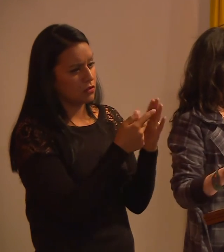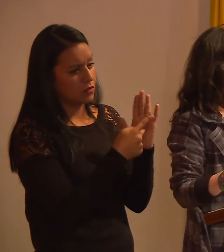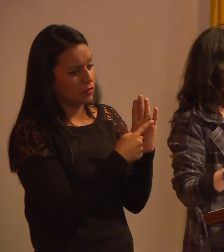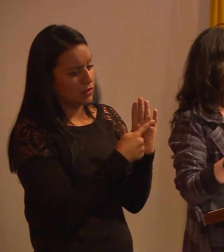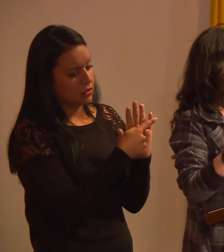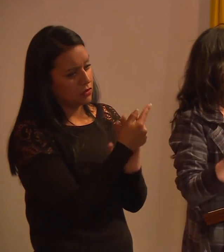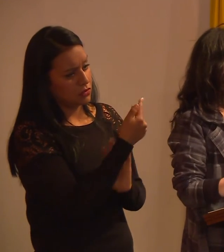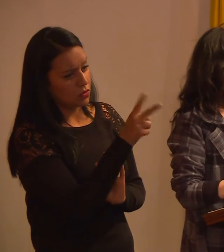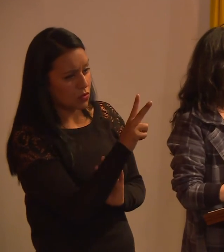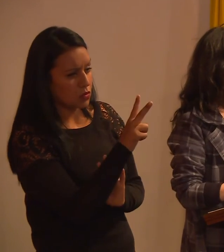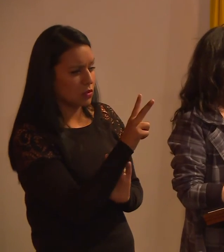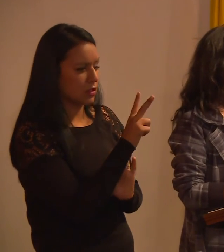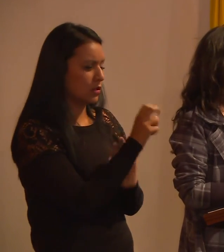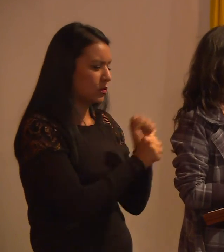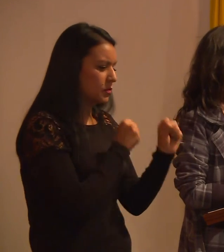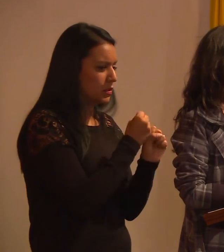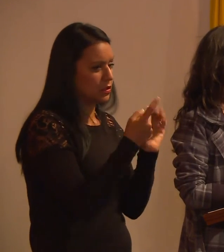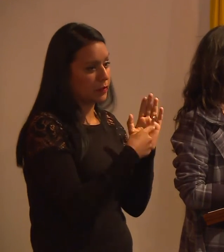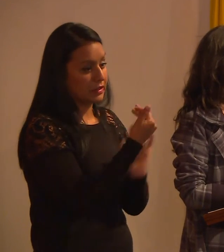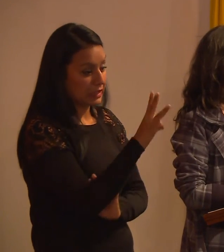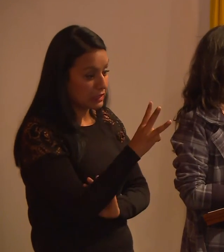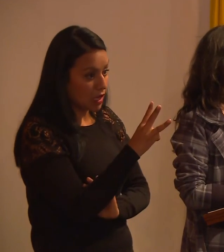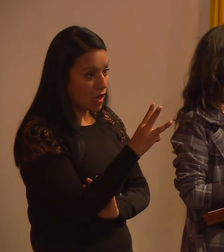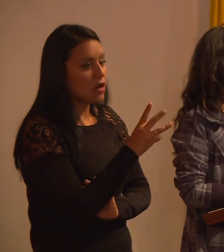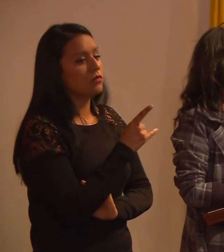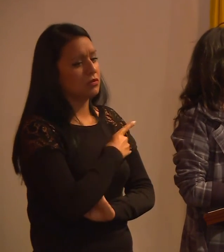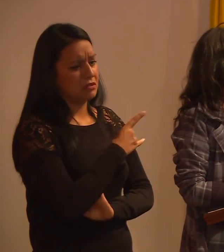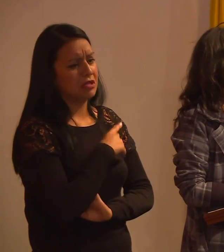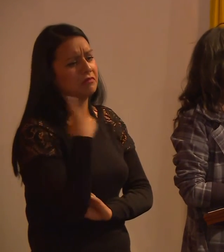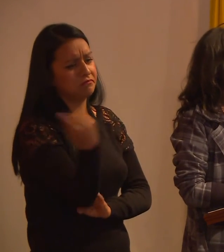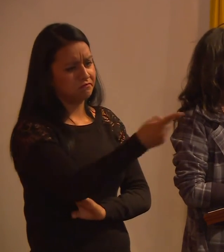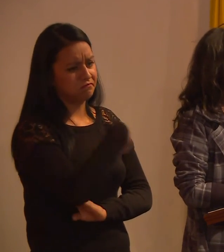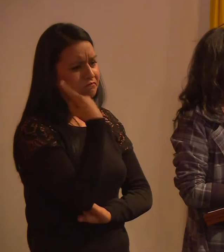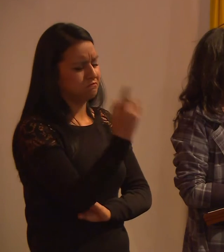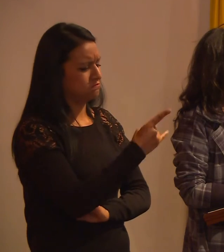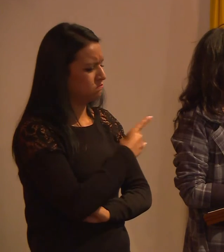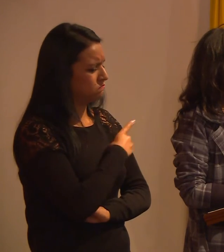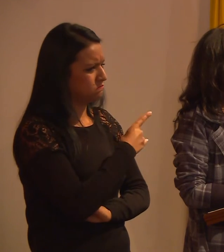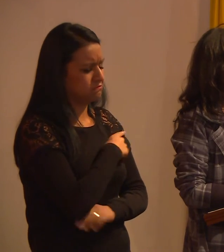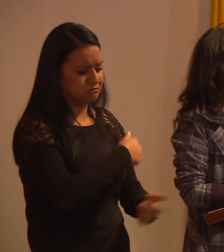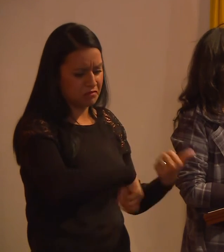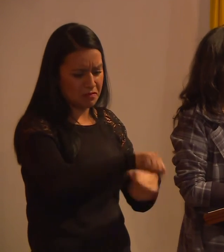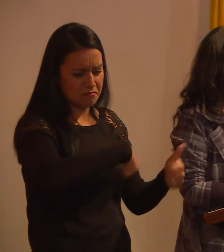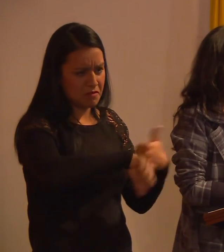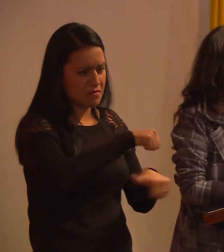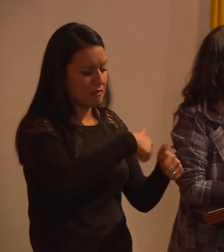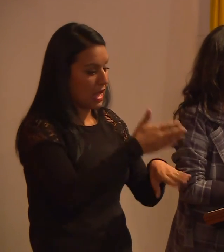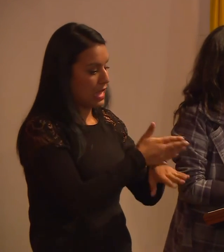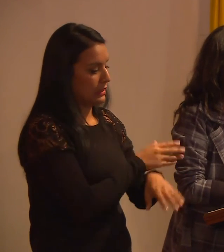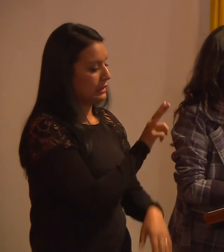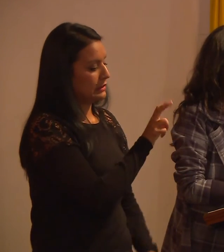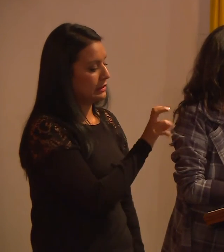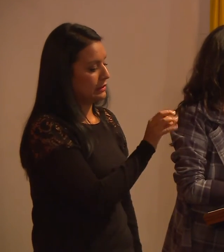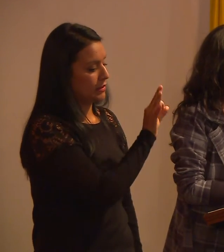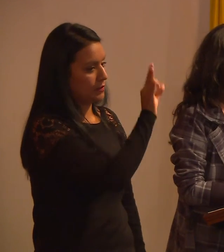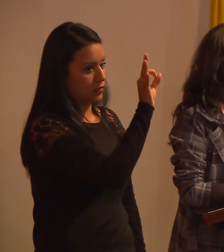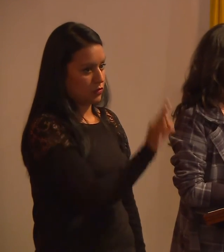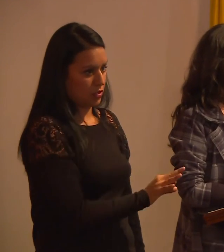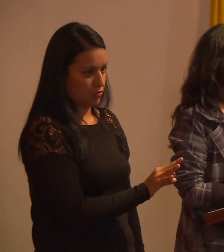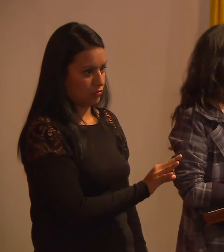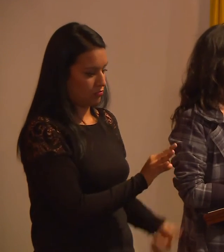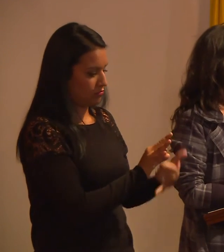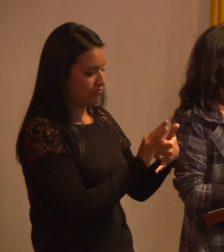2012-13, muchas universidades transitamos de una base presupuestal que estaba al 70% de recursos de la